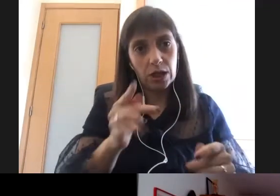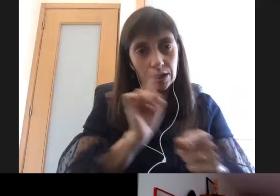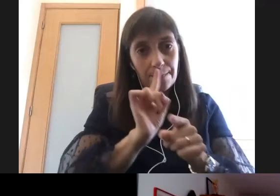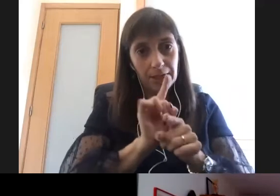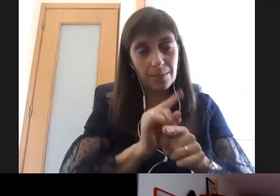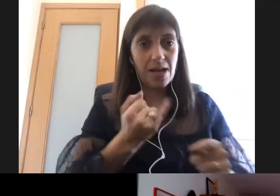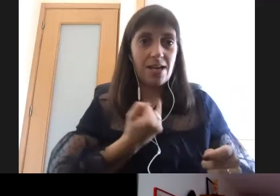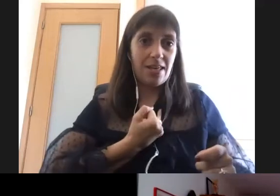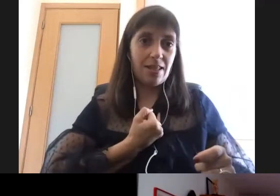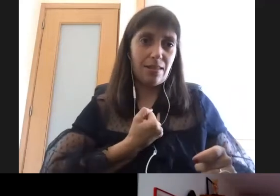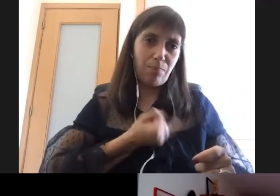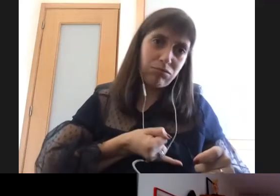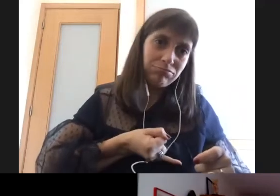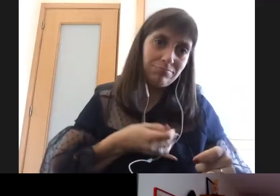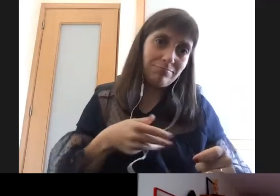a identidade dessas pessoas.